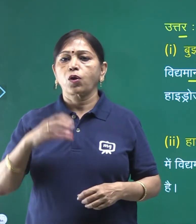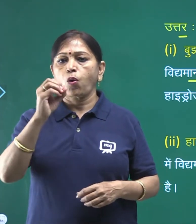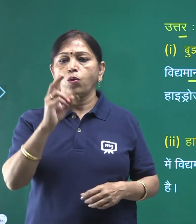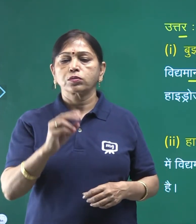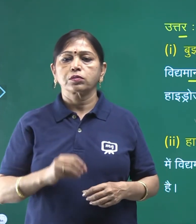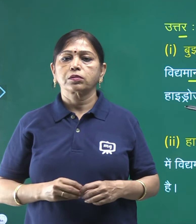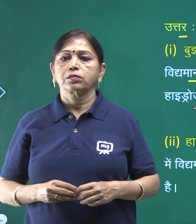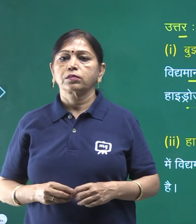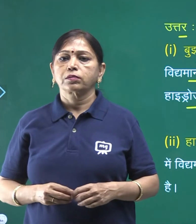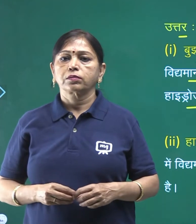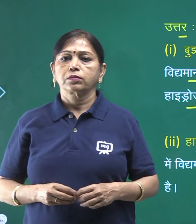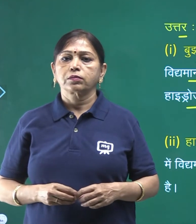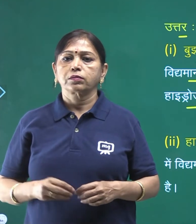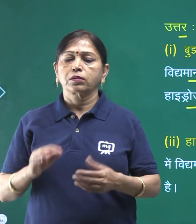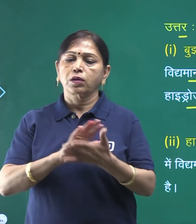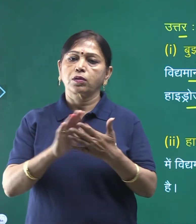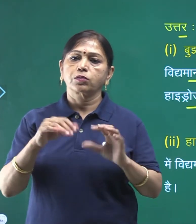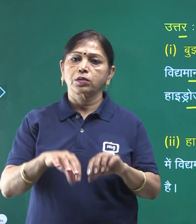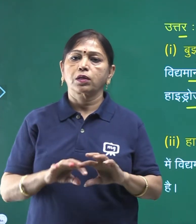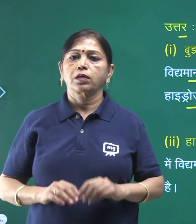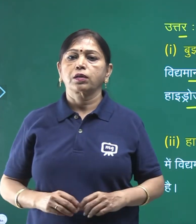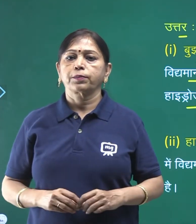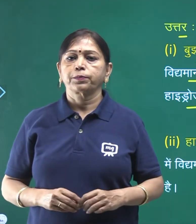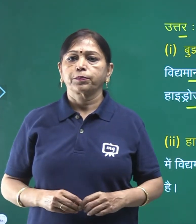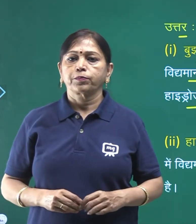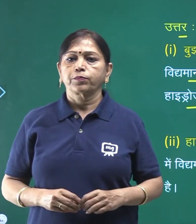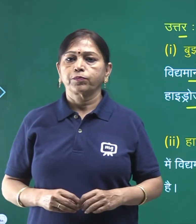ऑक्सीजन हाइड्रोजन है